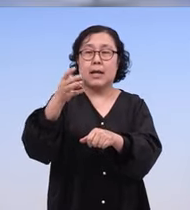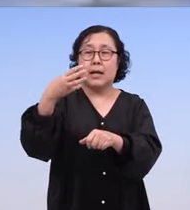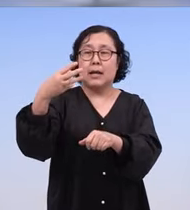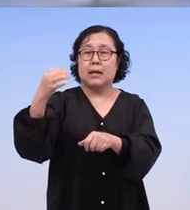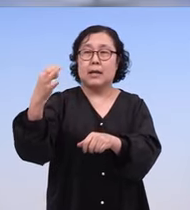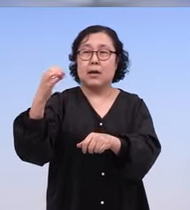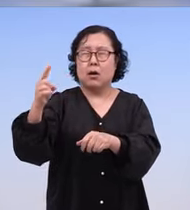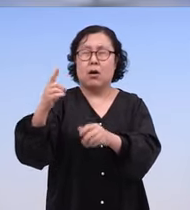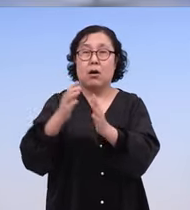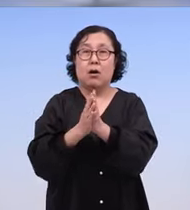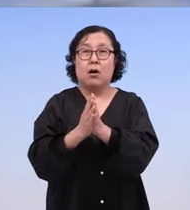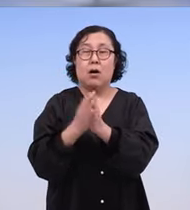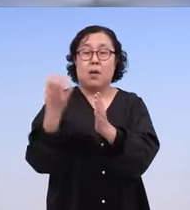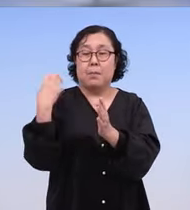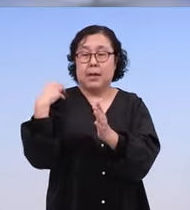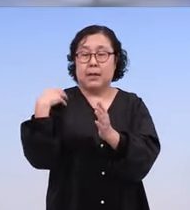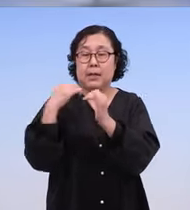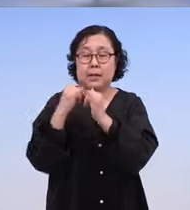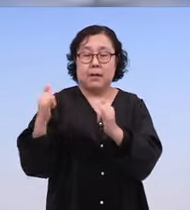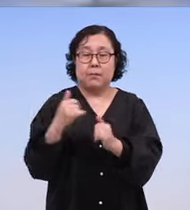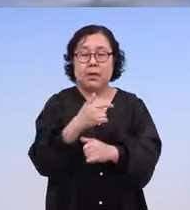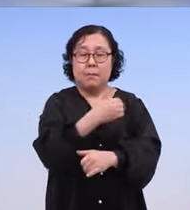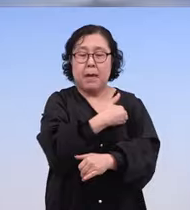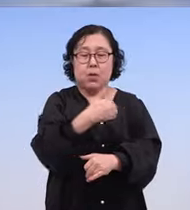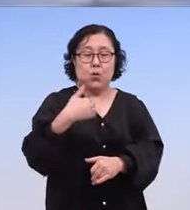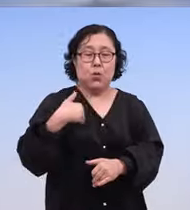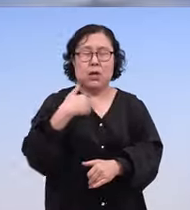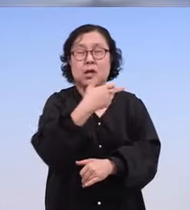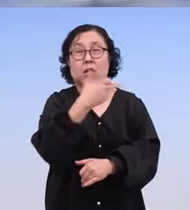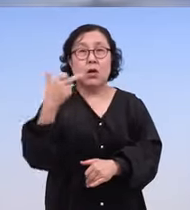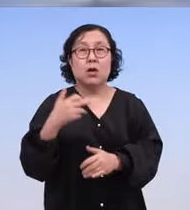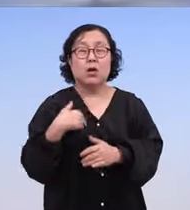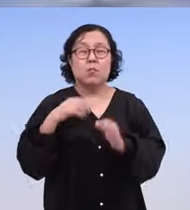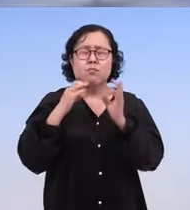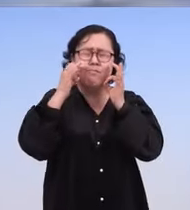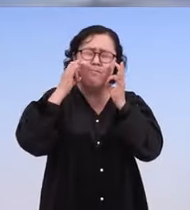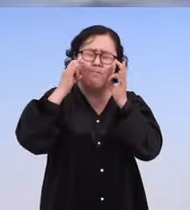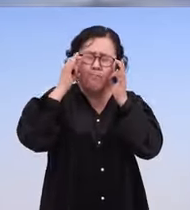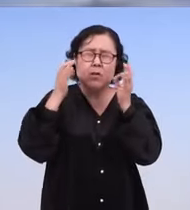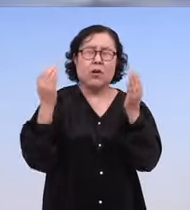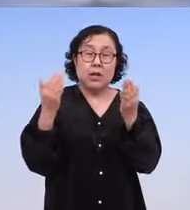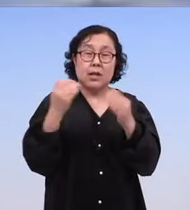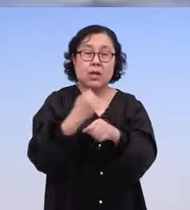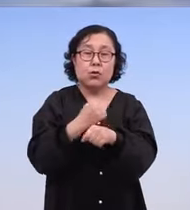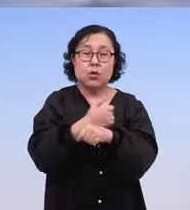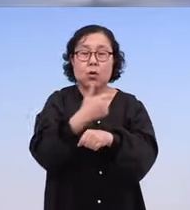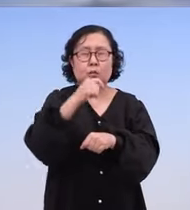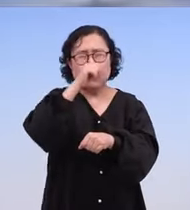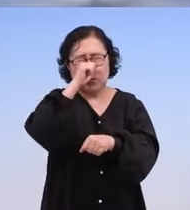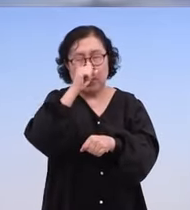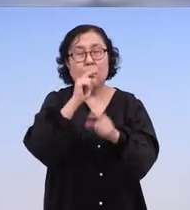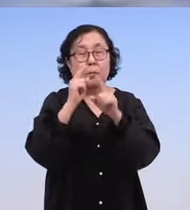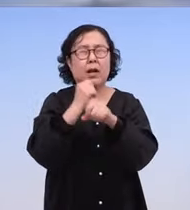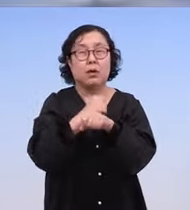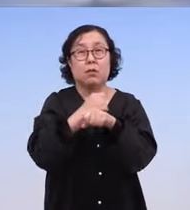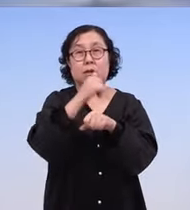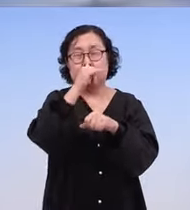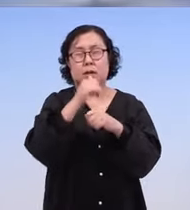맡긴 집들마다 참 만족이 된다고, 너무나 정성껏 이런 일을 한다고. 이게 어떻게